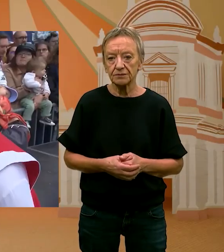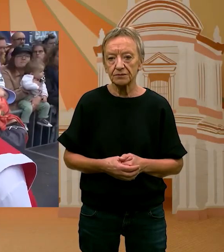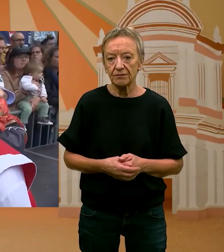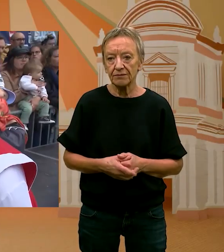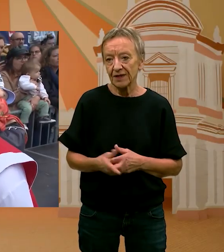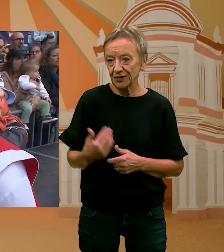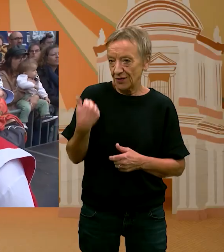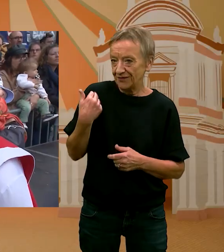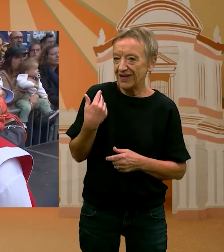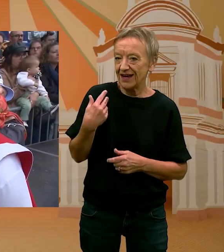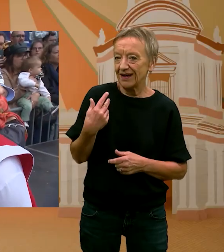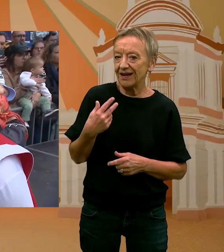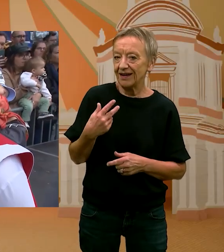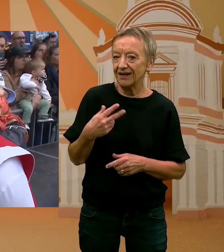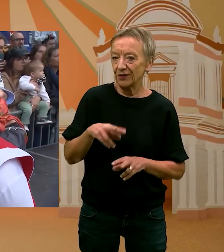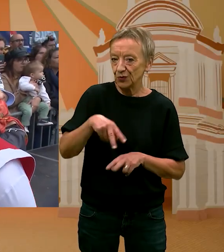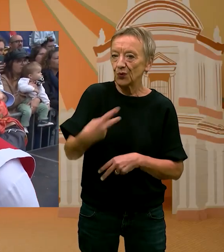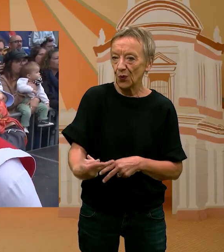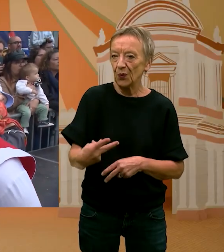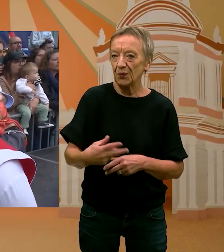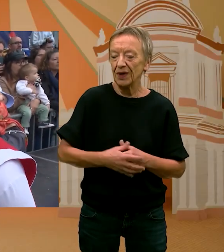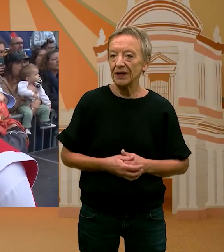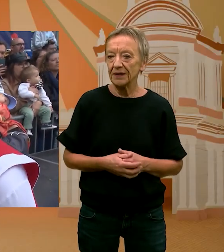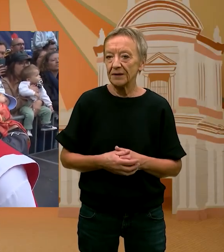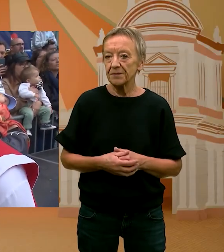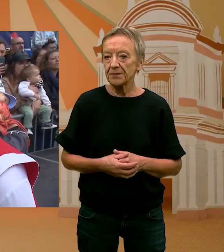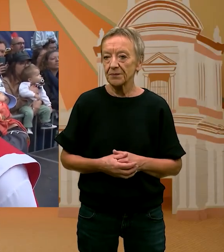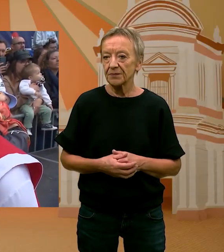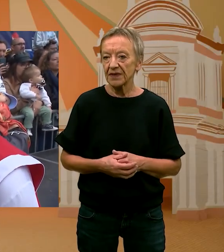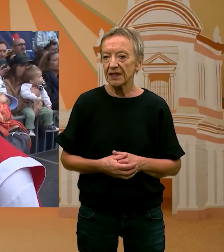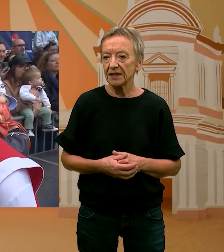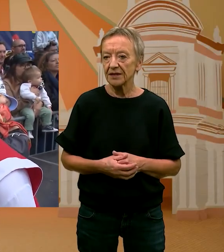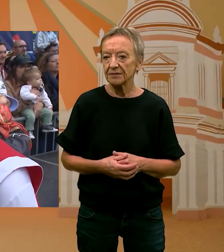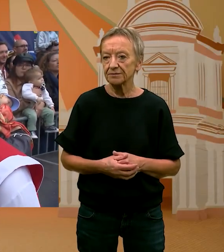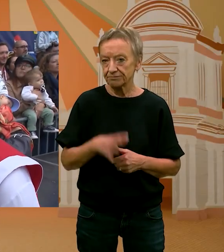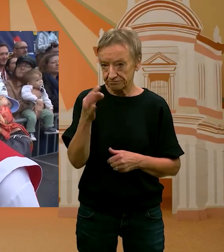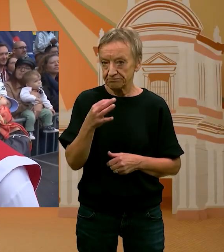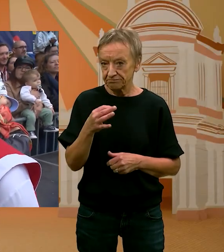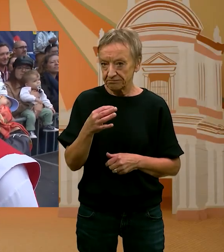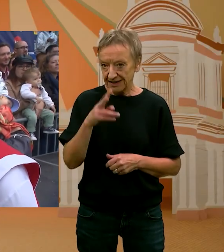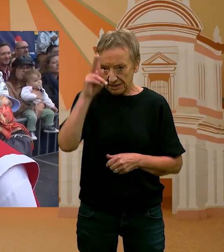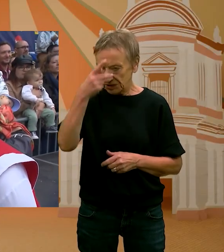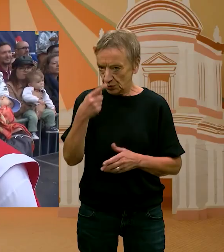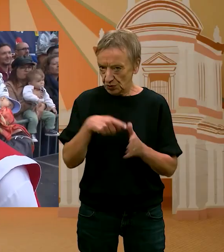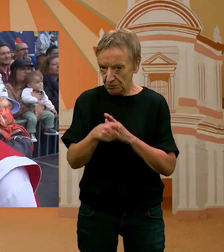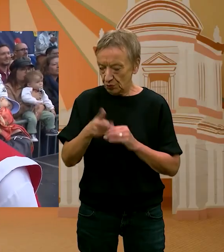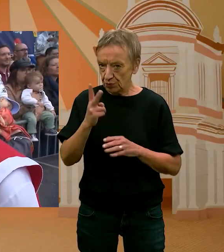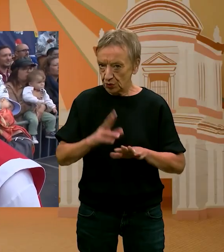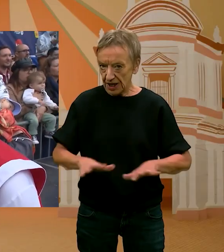ça a commencé beaucoup plus fort. Généralement on a une période plus calme au début et cette année on sent qu'il y a plus de hargne.